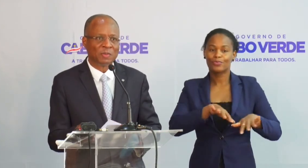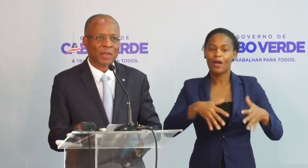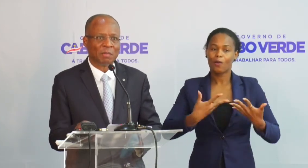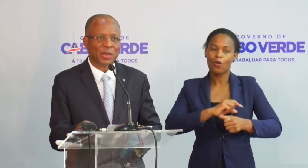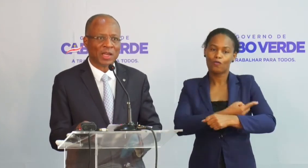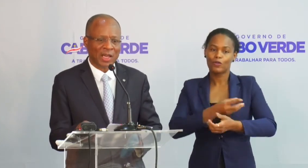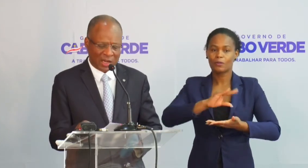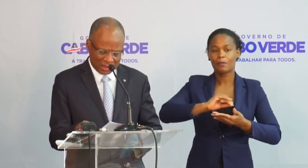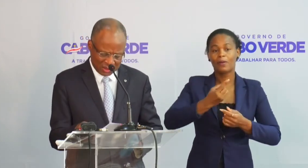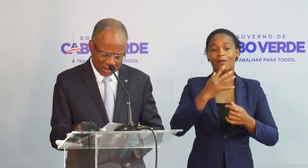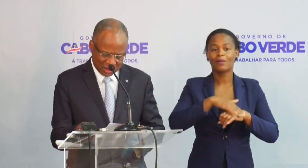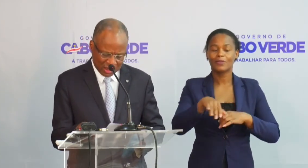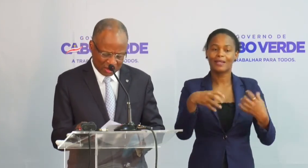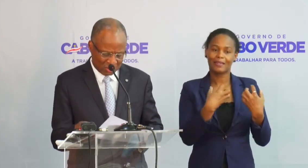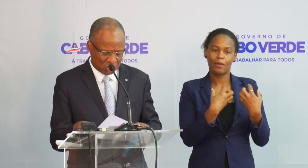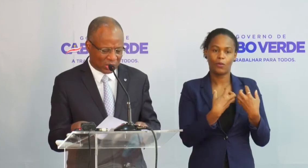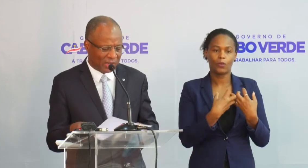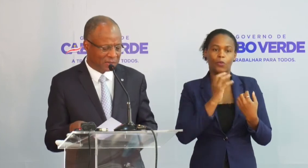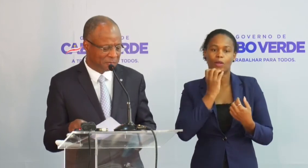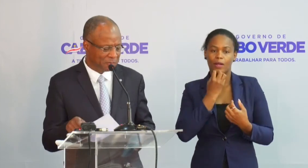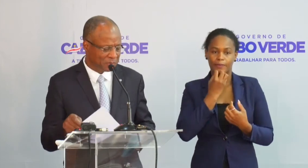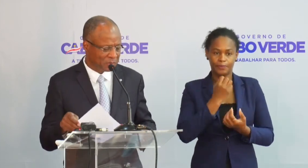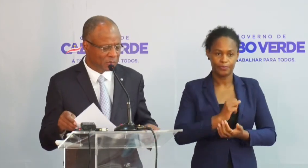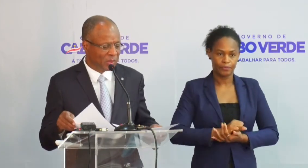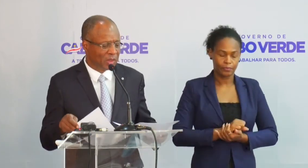reforçados pela guerra na Ucrânia.